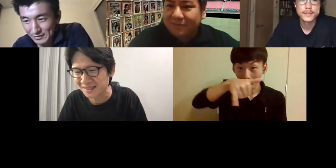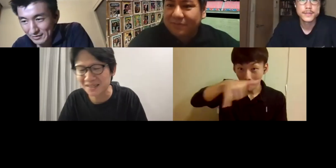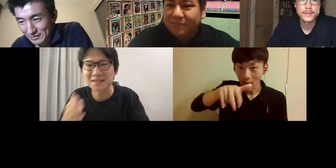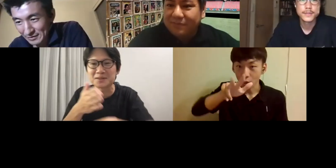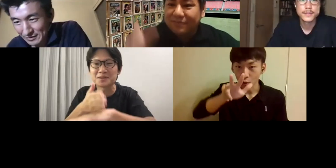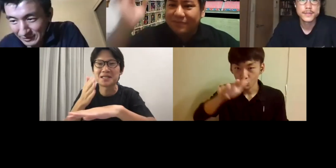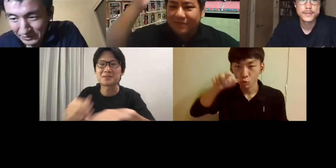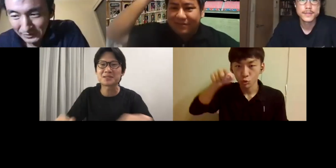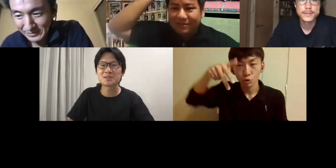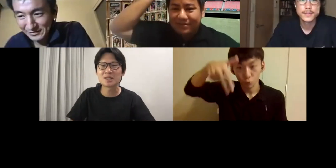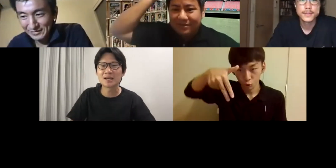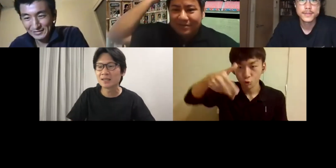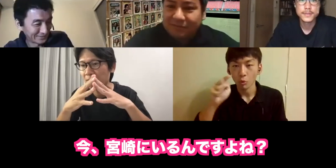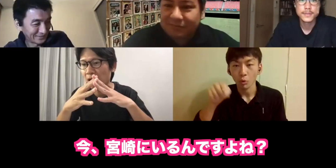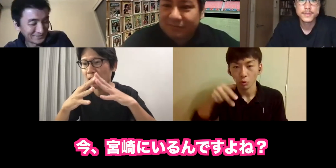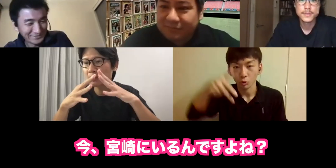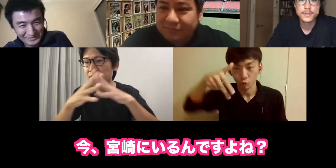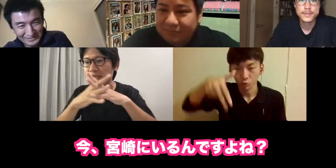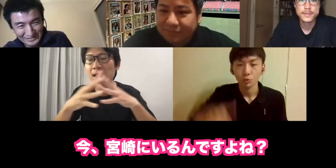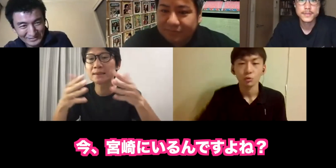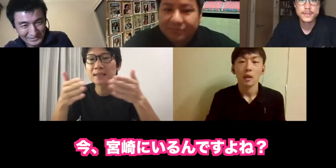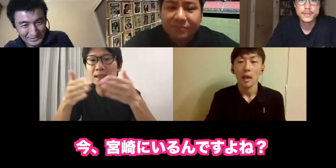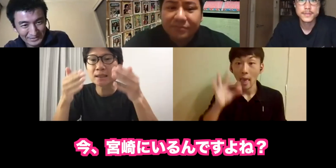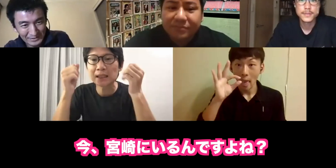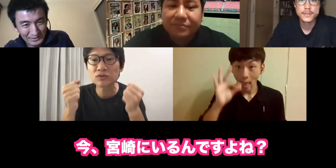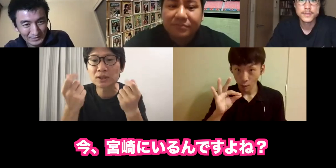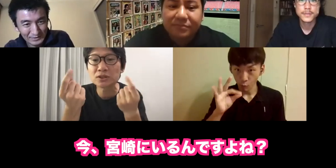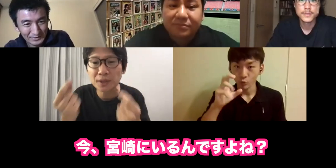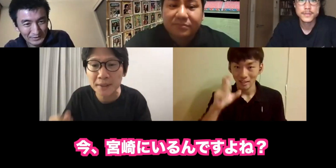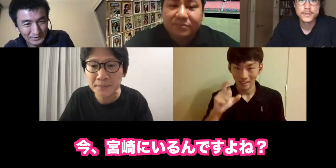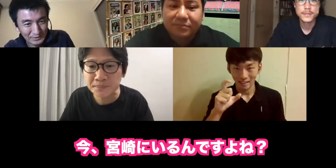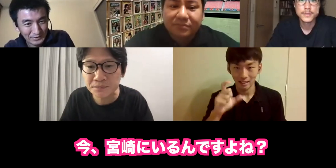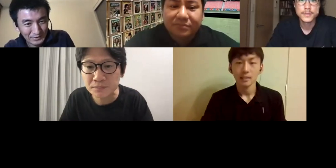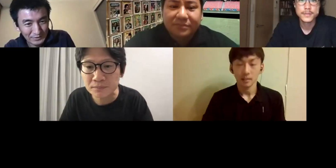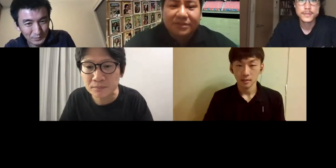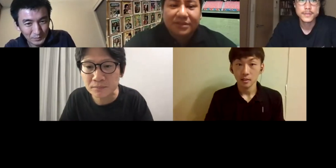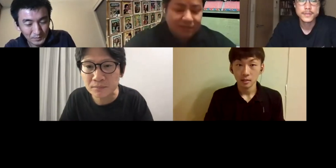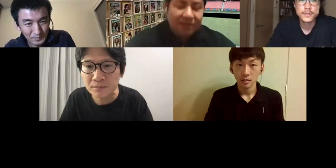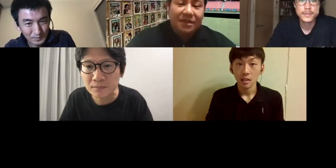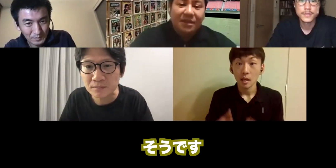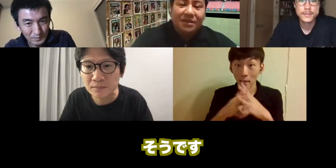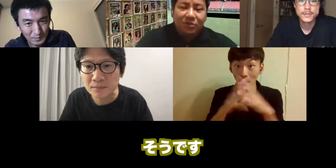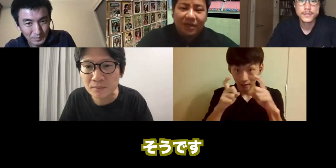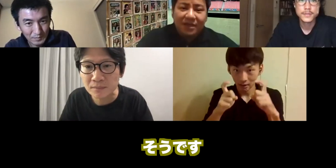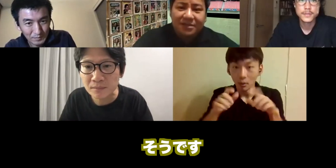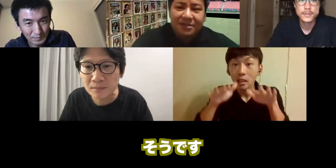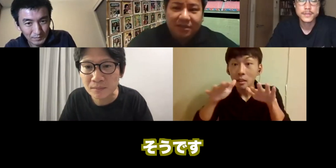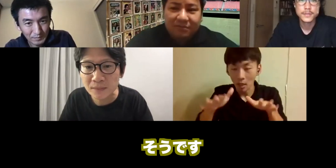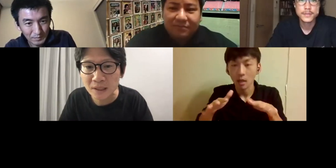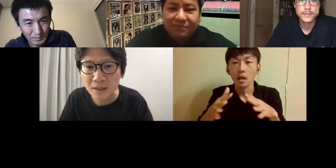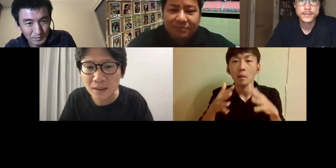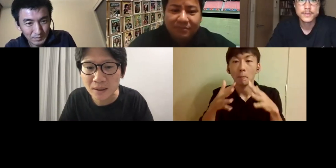ありがとうございましていまいやジャッキーにいるんですよねそうですいっ